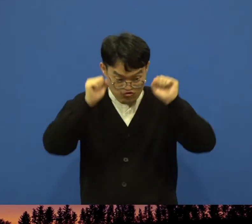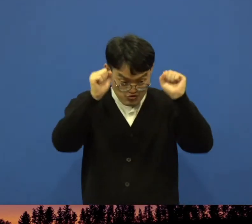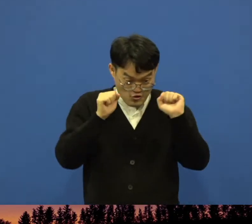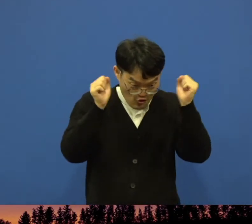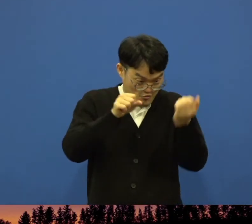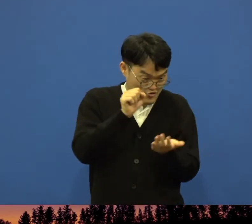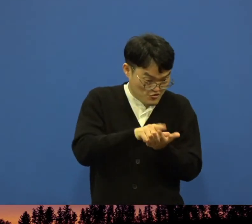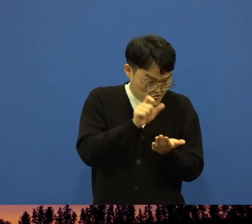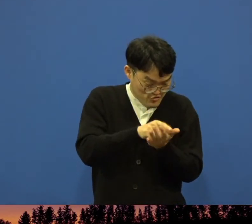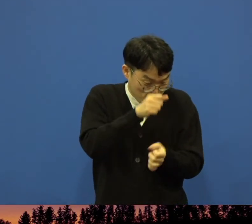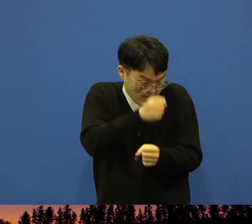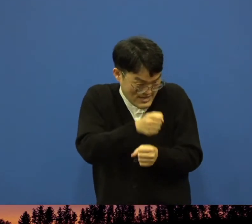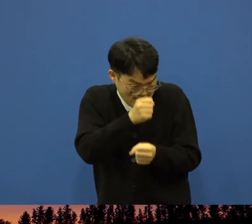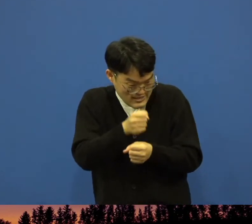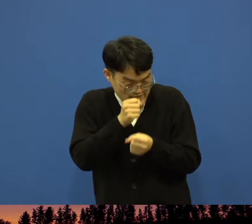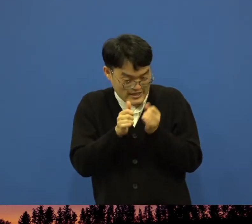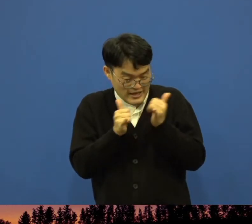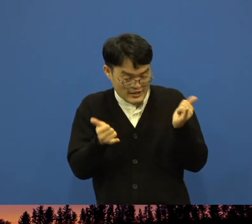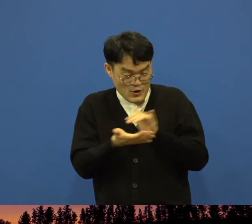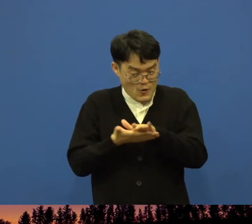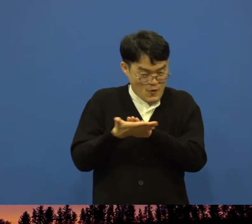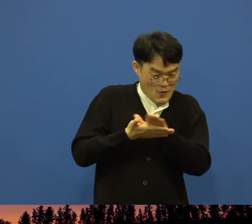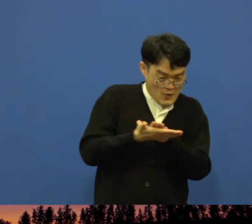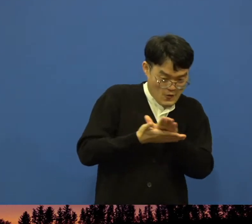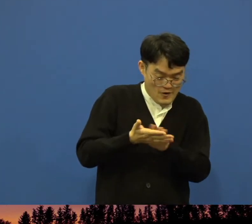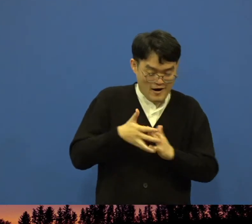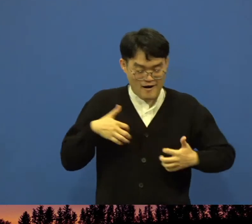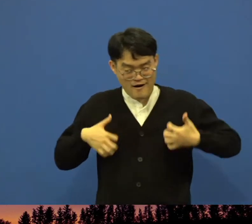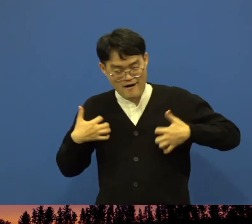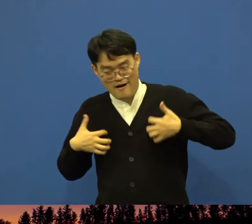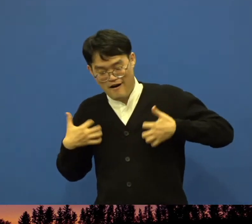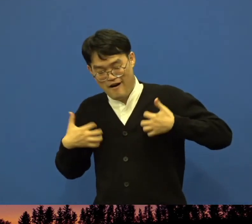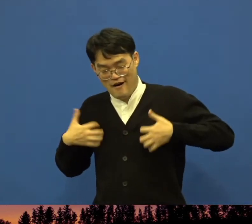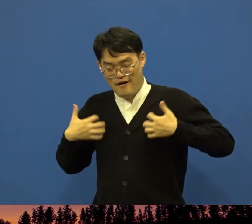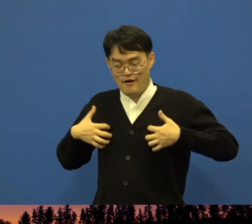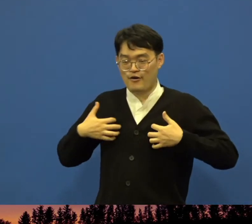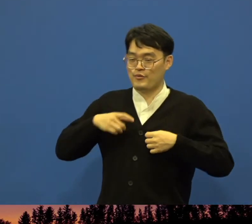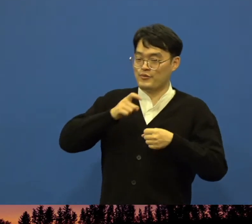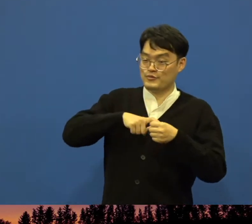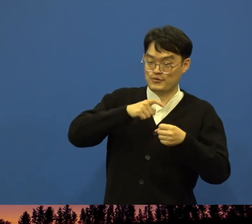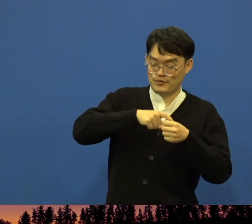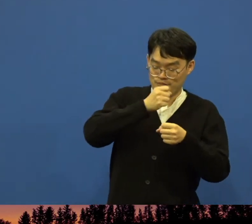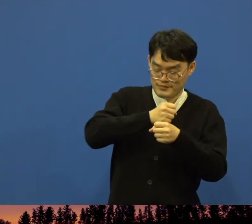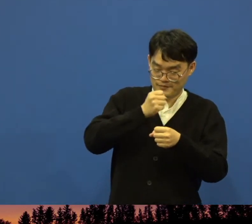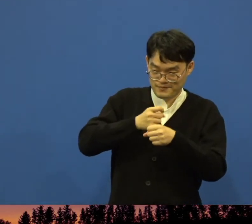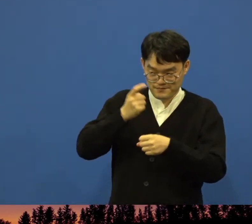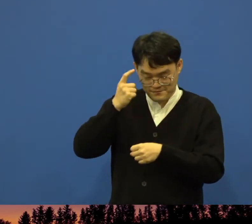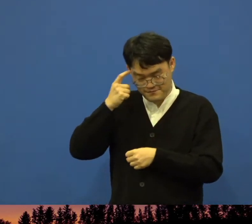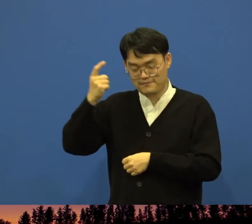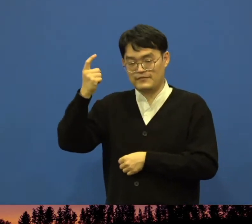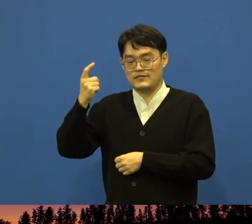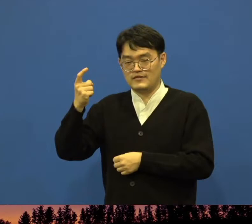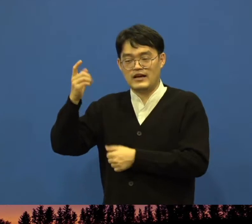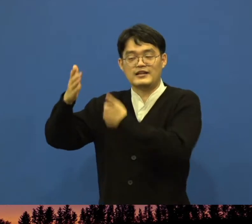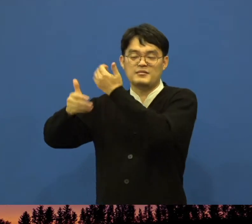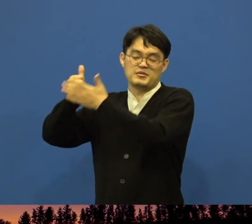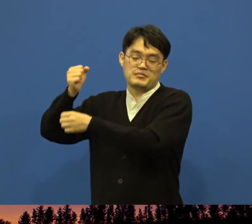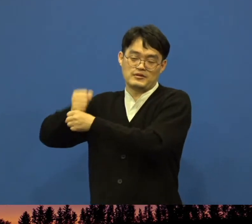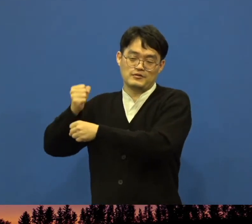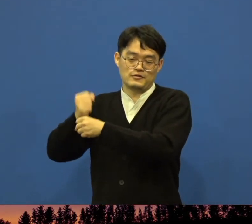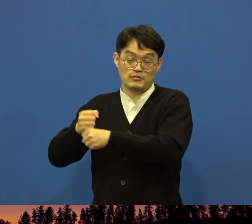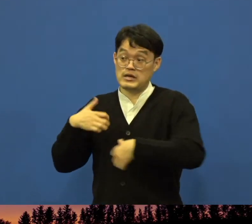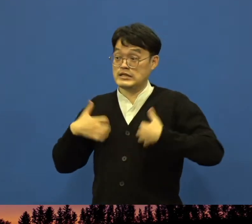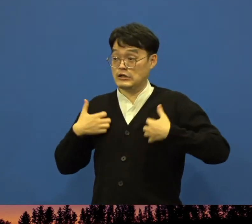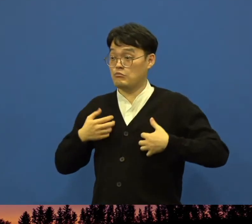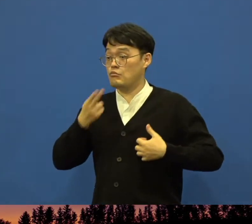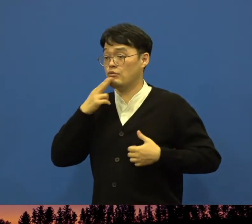그렇게 만들어냈는지 참 시간 가는 줄 모르고 놀도록 만들어요. 즐거움이 없으면 여러분